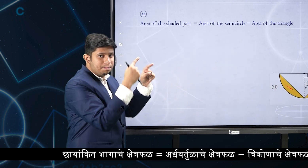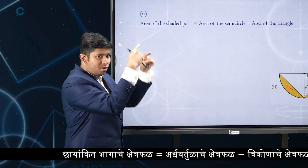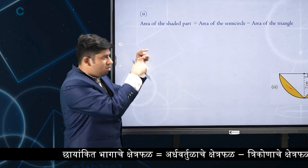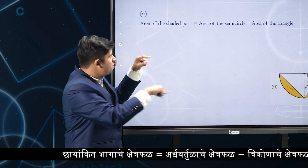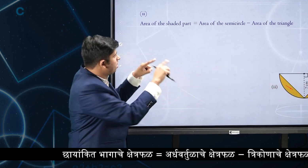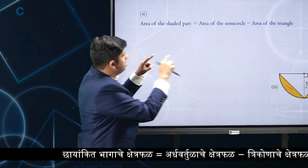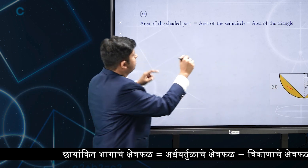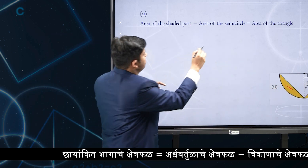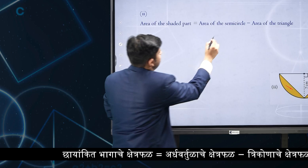क्षेत्रफळ.